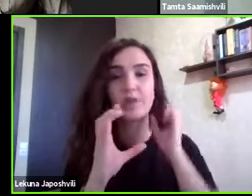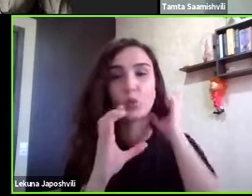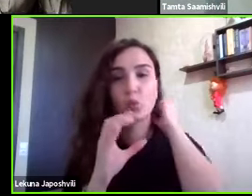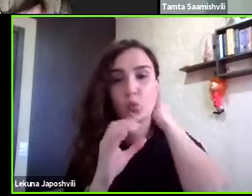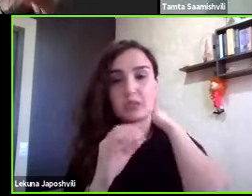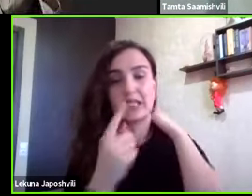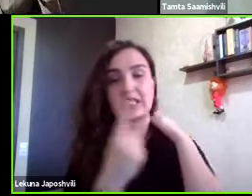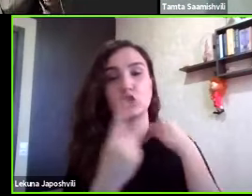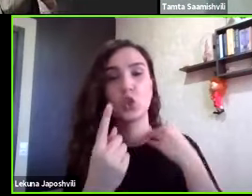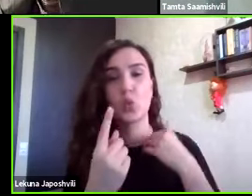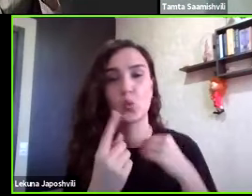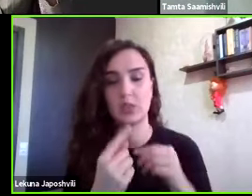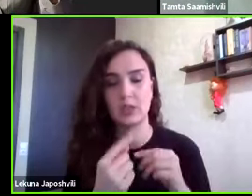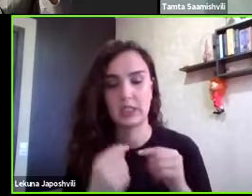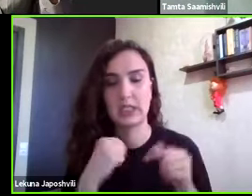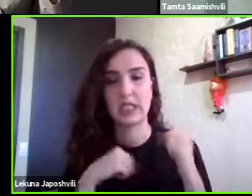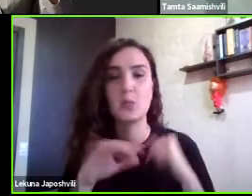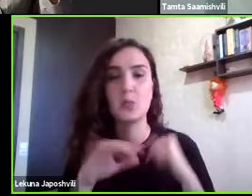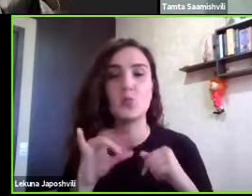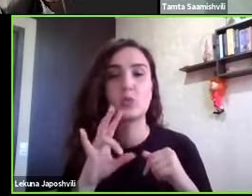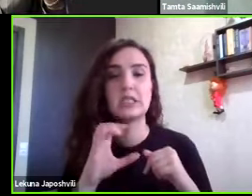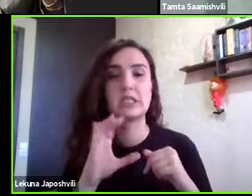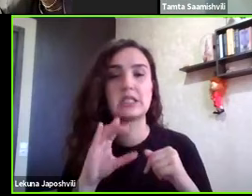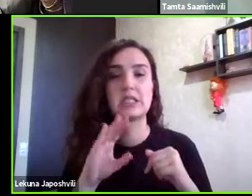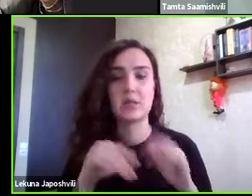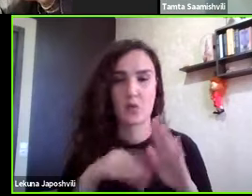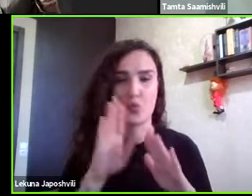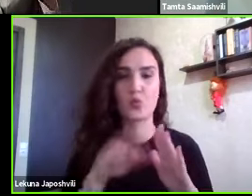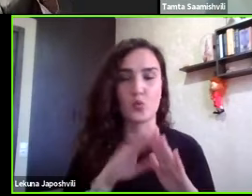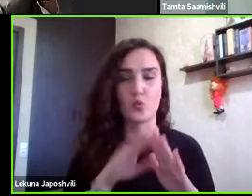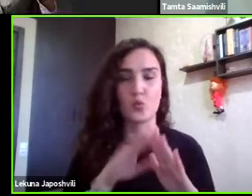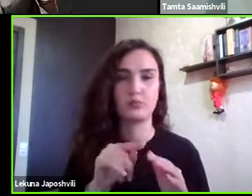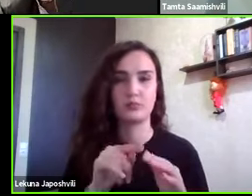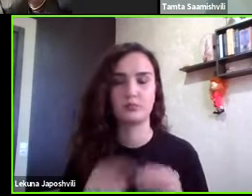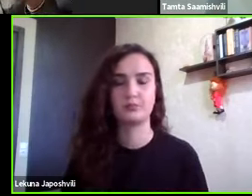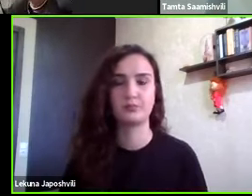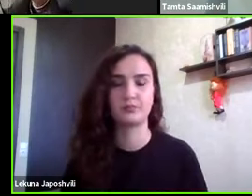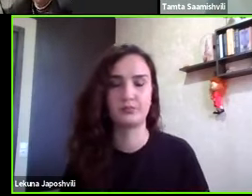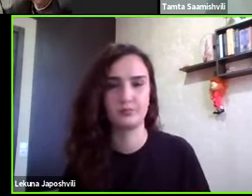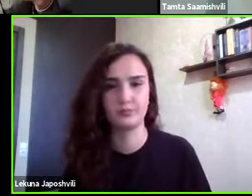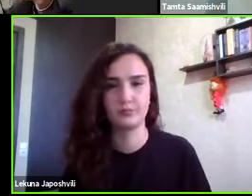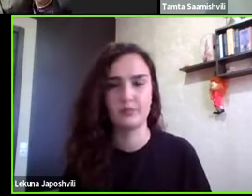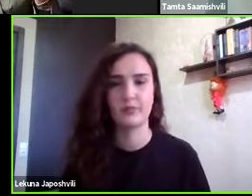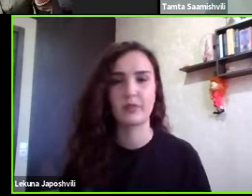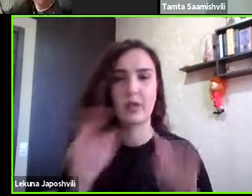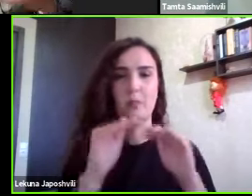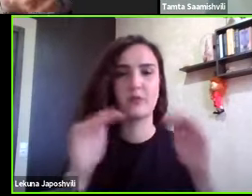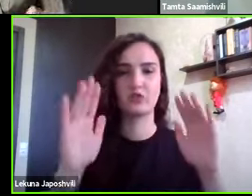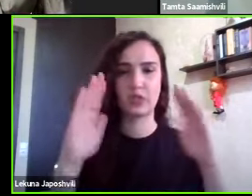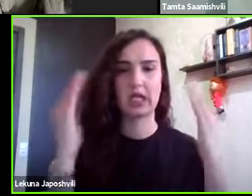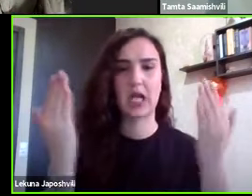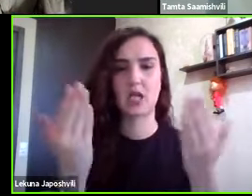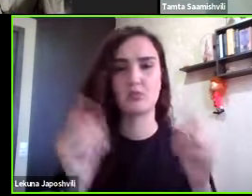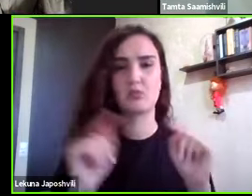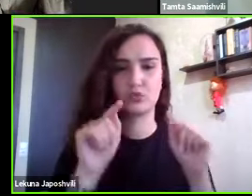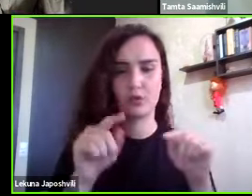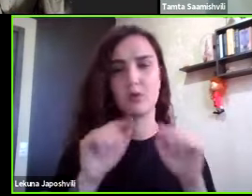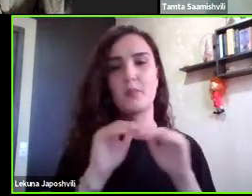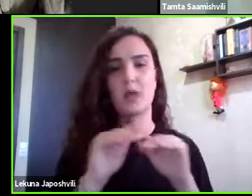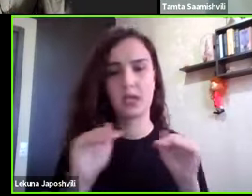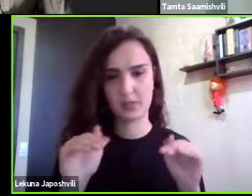თითეული შეხვედრა იმუნურ სისტემას უფრო და უფრო აკავშირებს. ეხლა ბავშვთა გარემოში მოხვედრა, აი